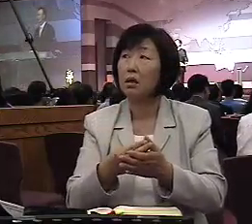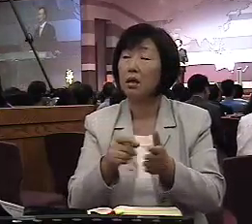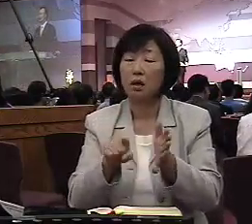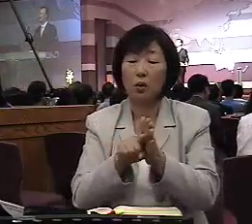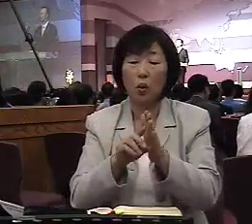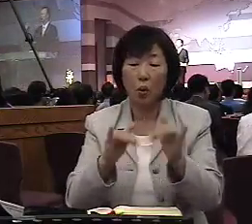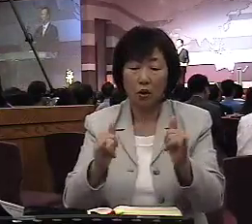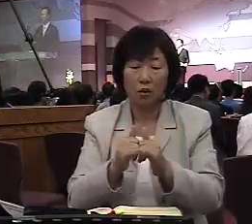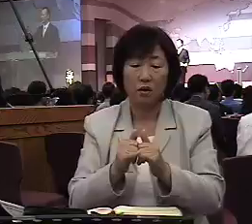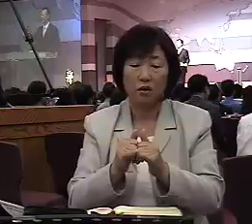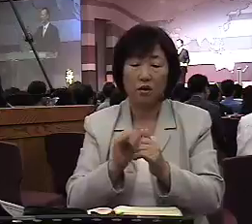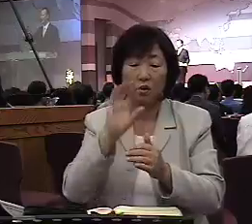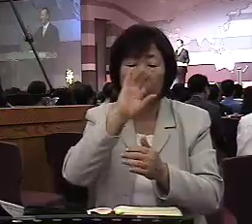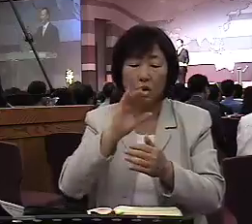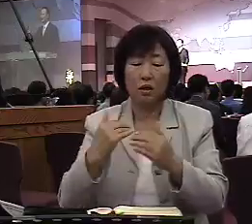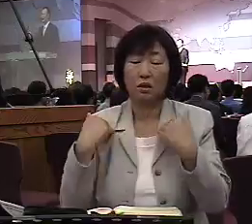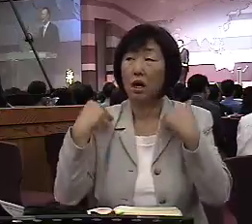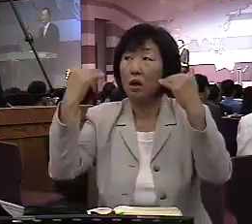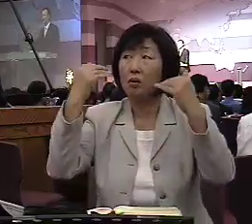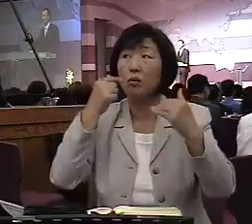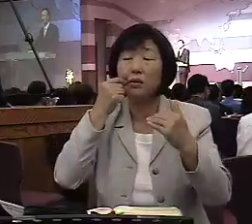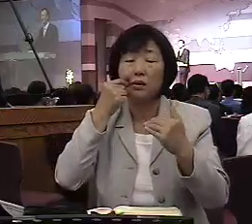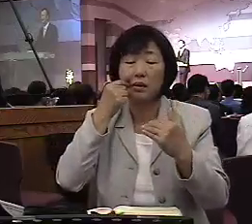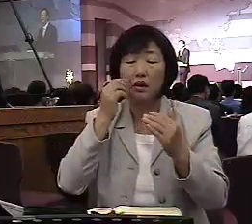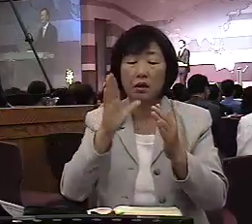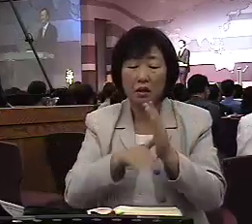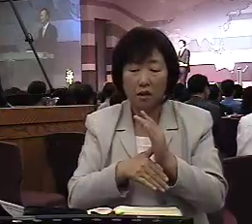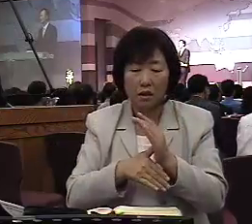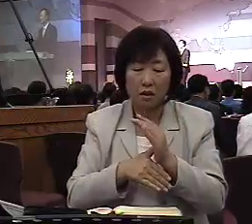훈련을 통해 자라지 못했을 때 그들에게